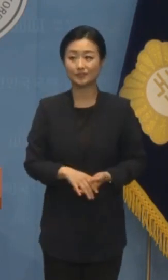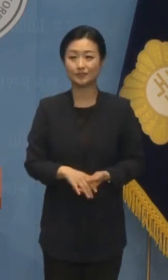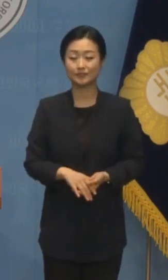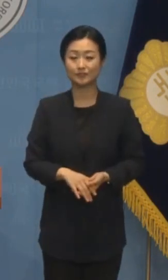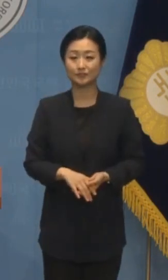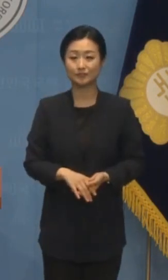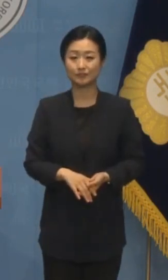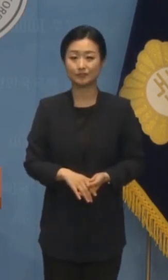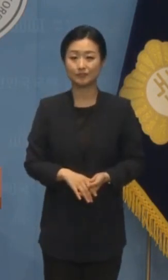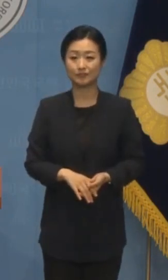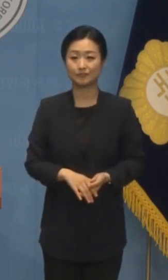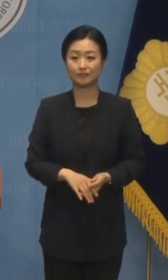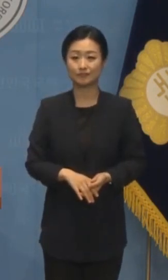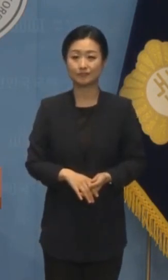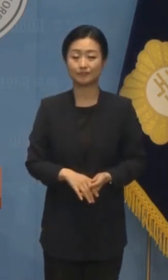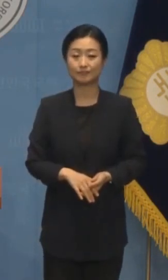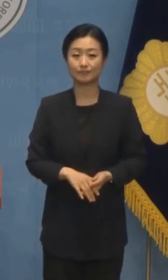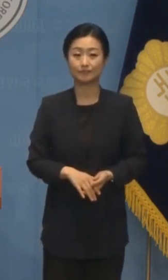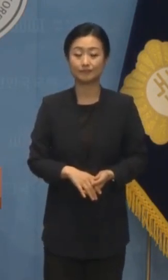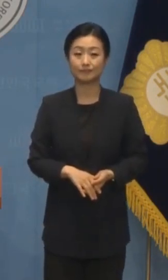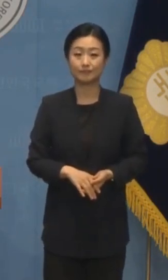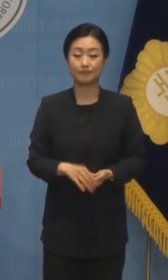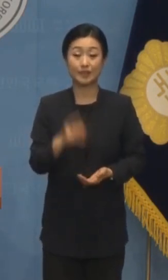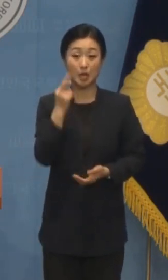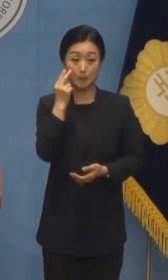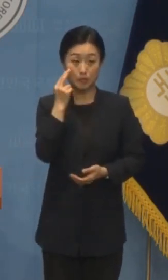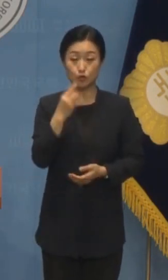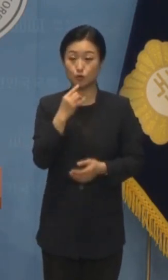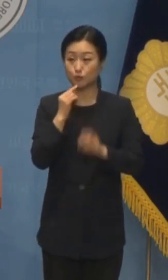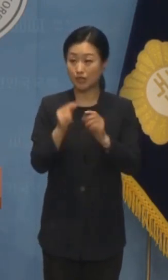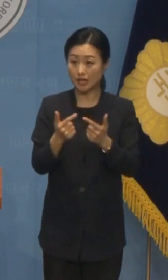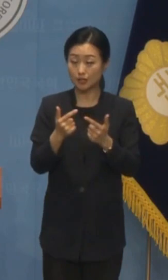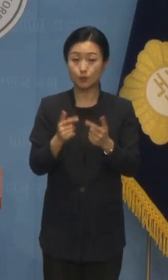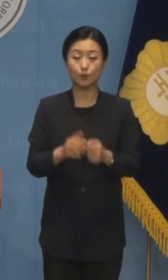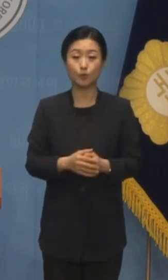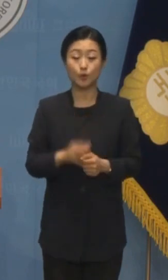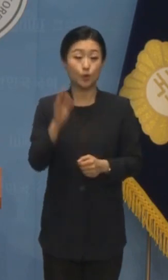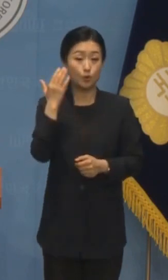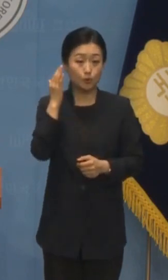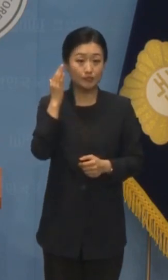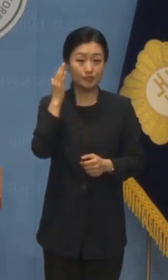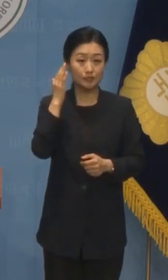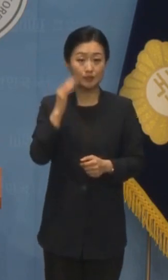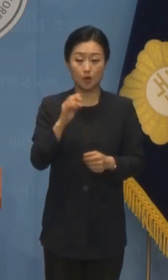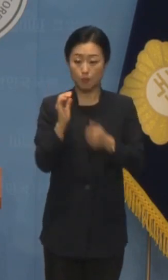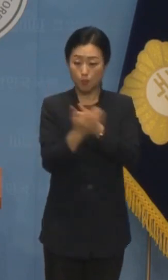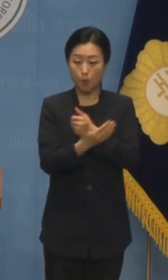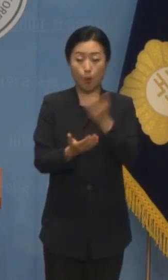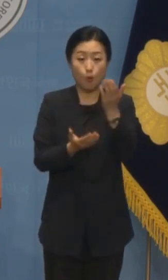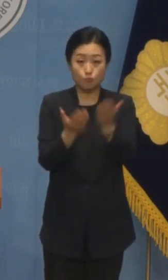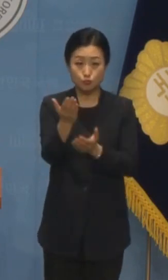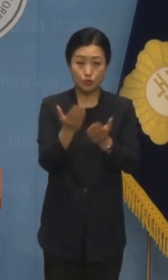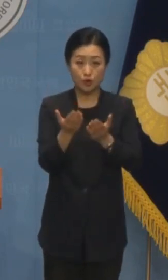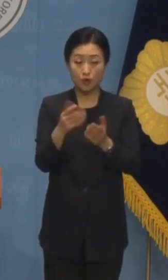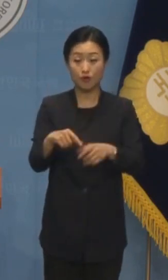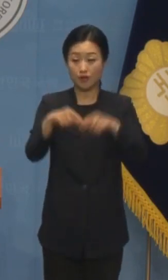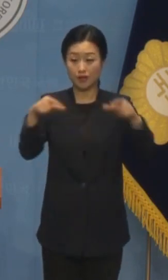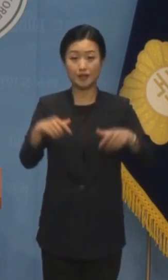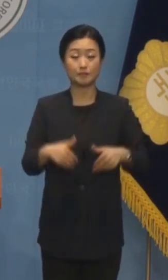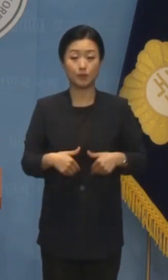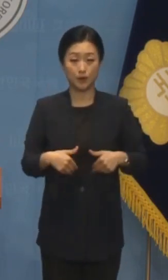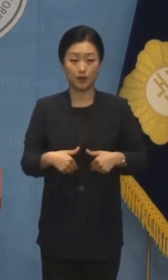신세가 되었습니다. 미국만이 아닙니다. 유로존 국가들 역시 보호무역주의 체제를 가동하고